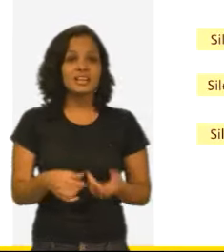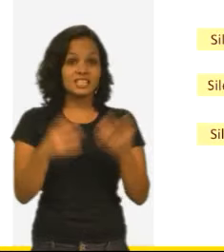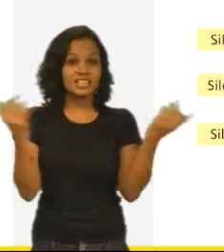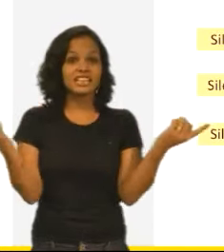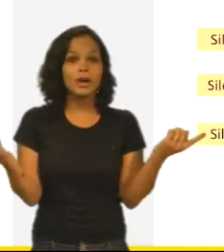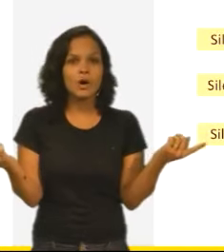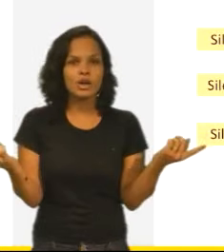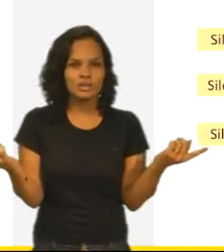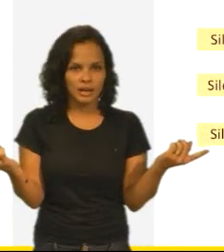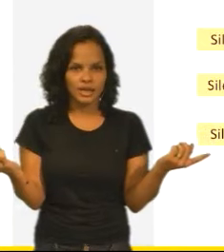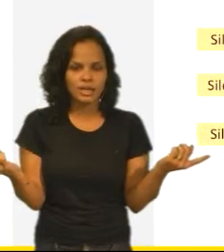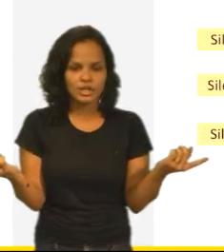Excelência, que teoricamente